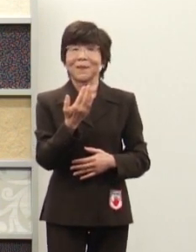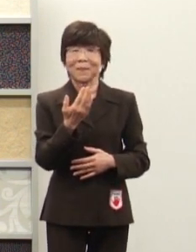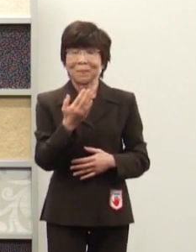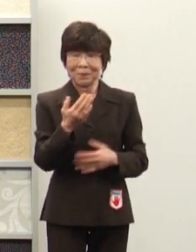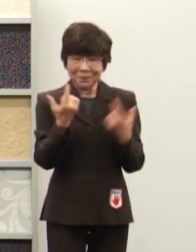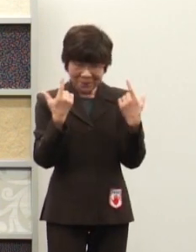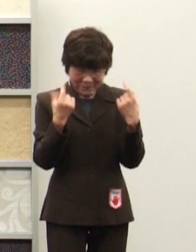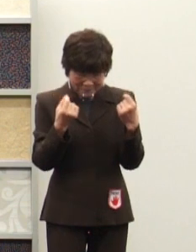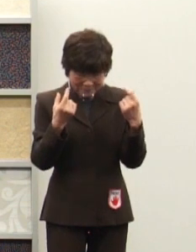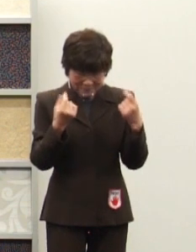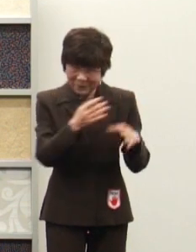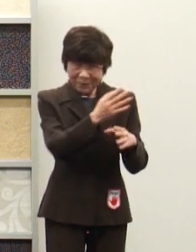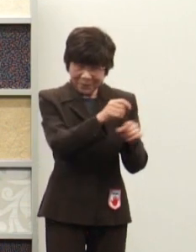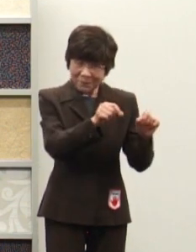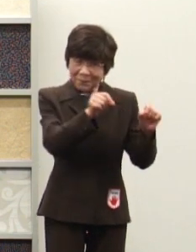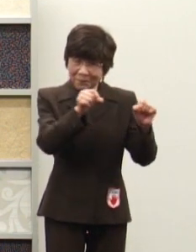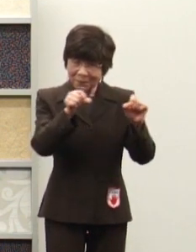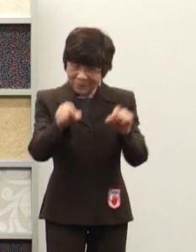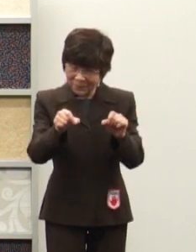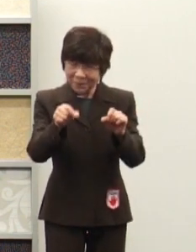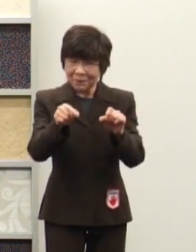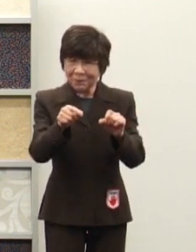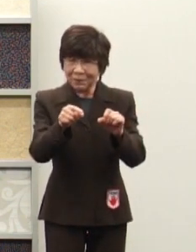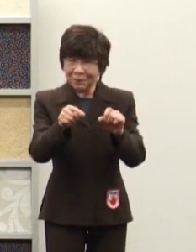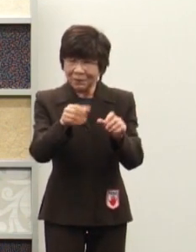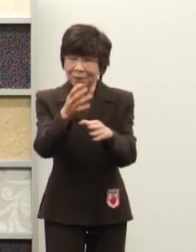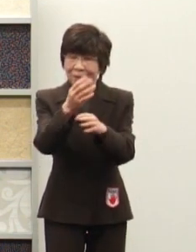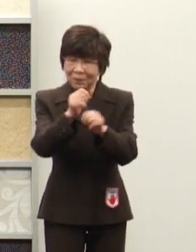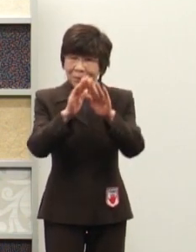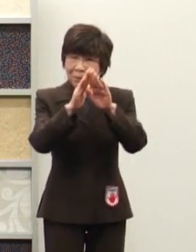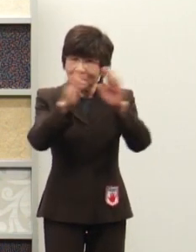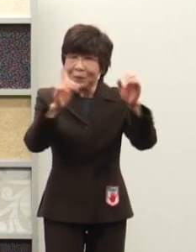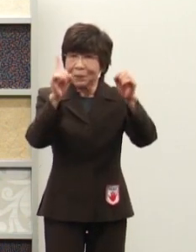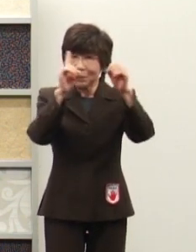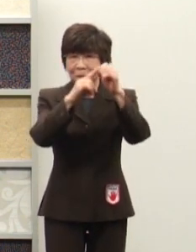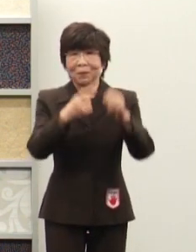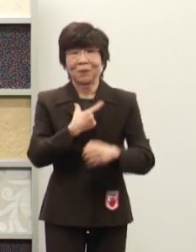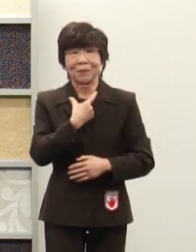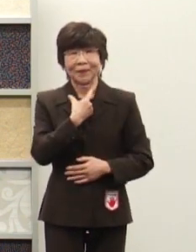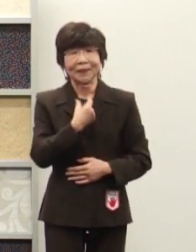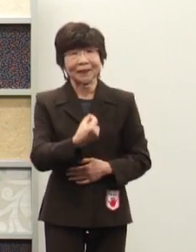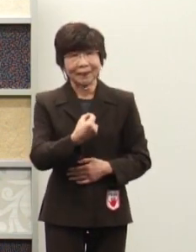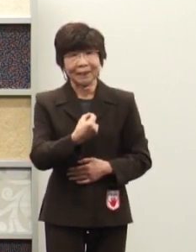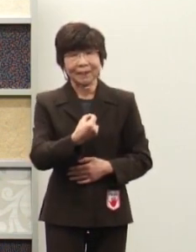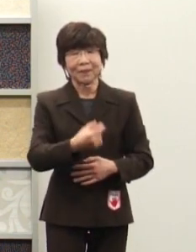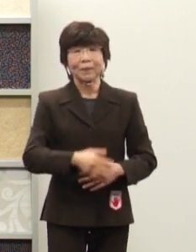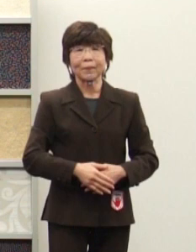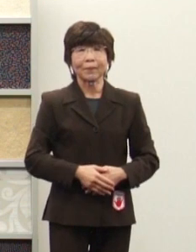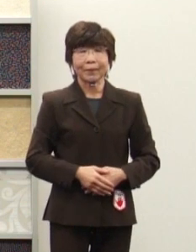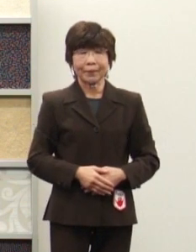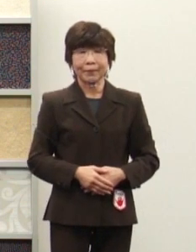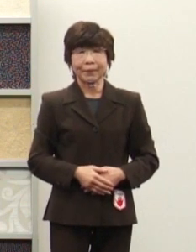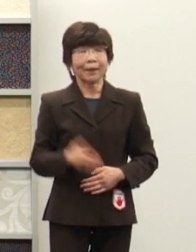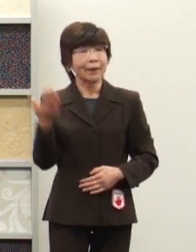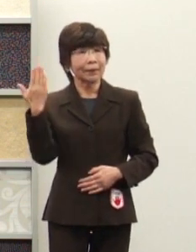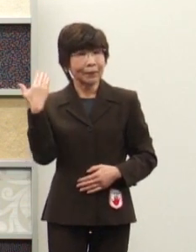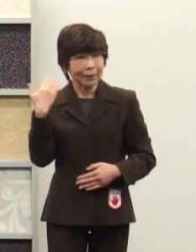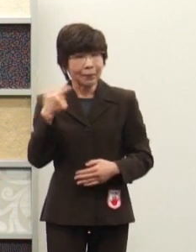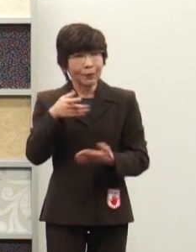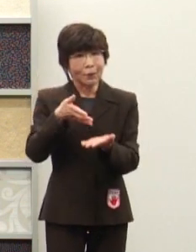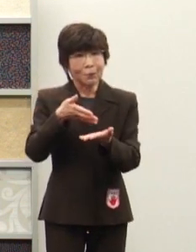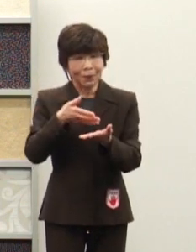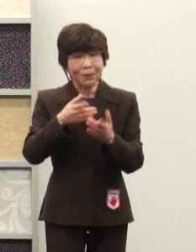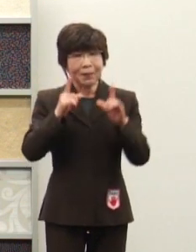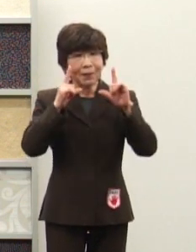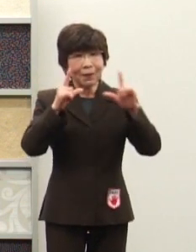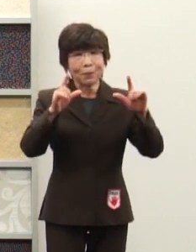粘り強くですね、引き続きチャレンジをしていきたいと思います。また先ほど冒頭その発表事項の中で申し上げましたけれ